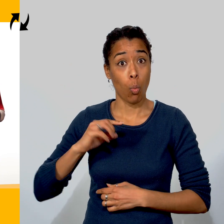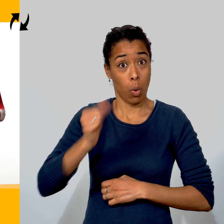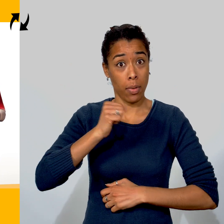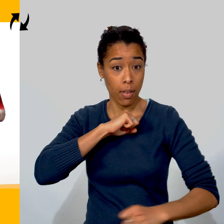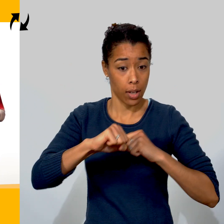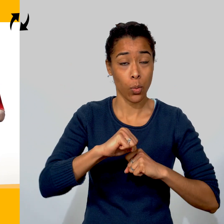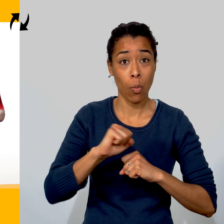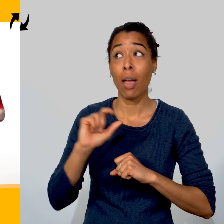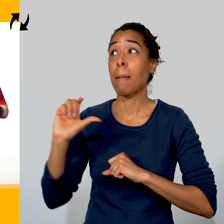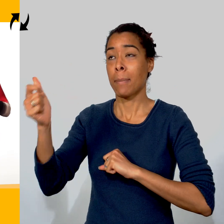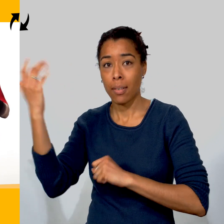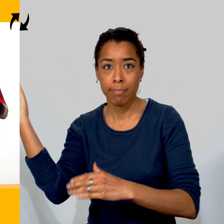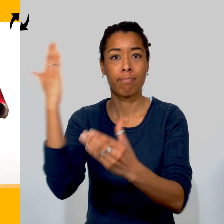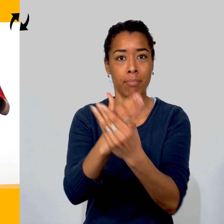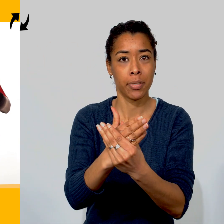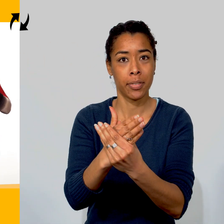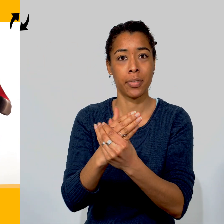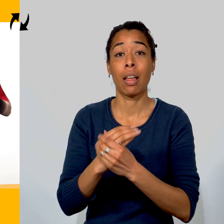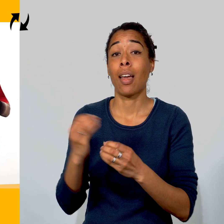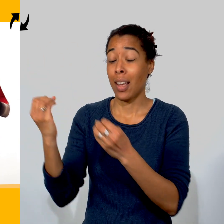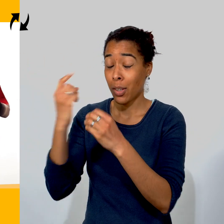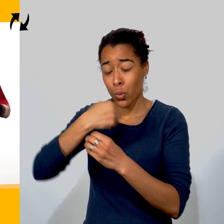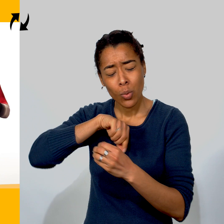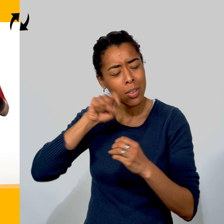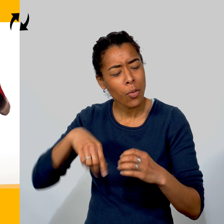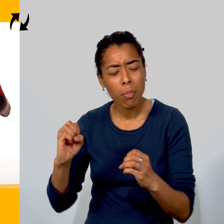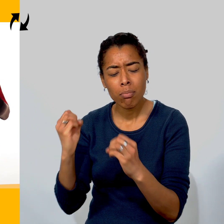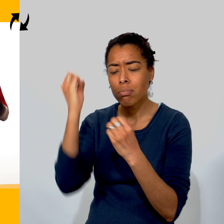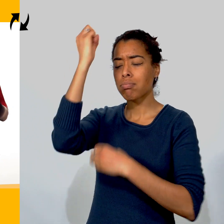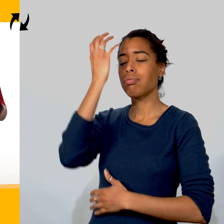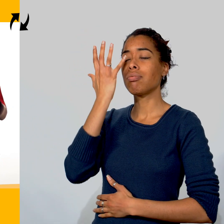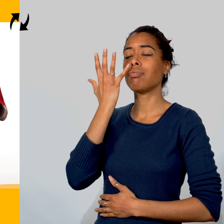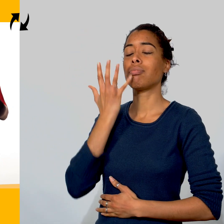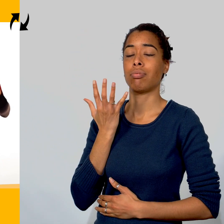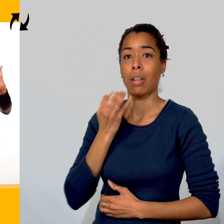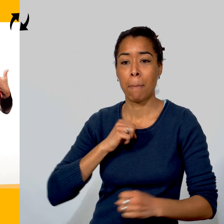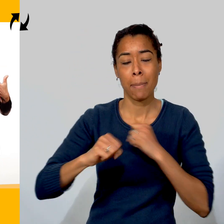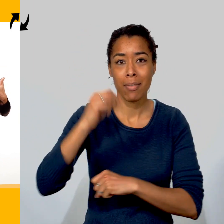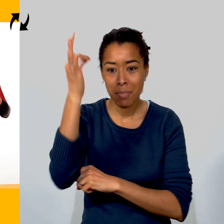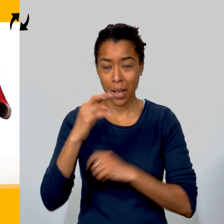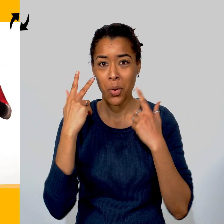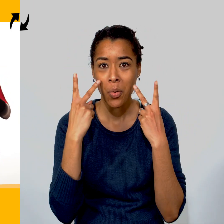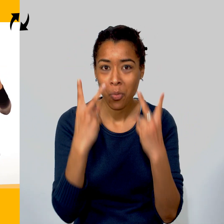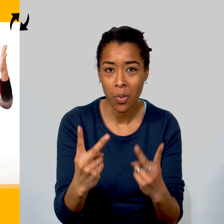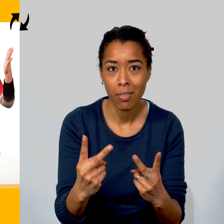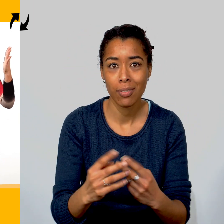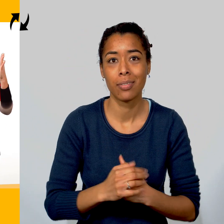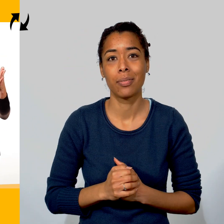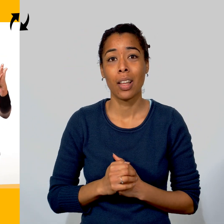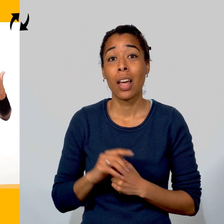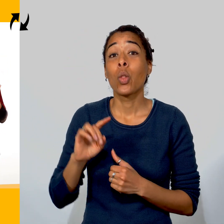avec puissance. Le laisser nous remplir de son Esprit Saint pour voir le miraculeux dans nos vies implique